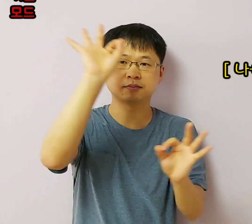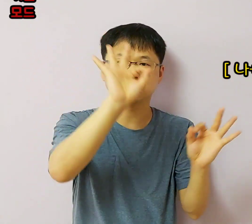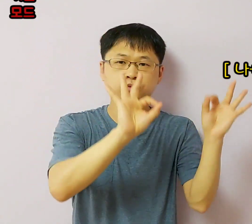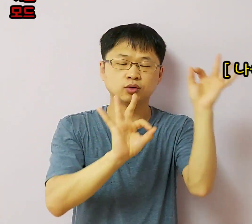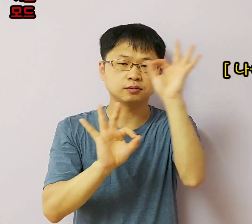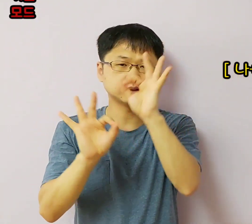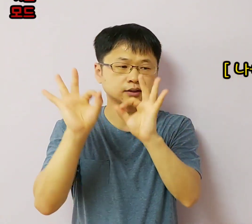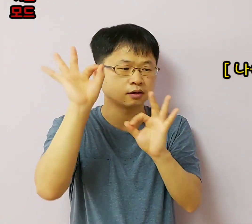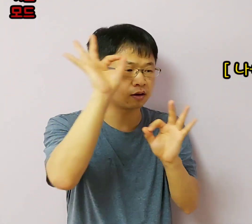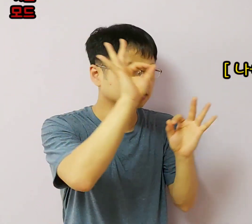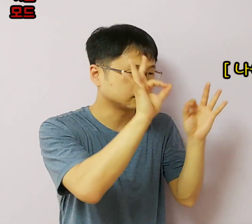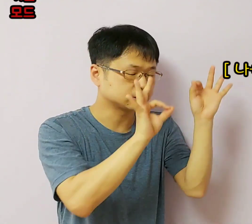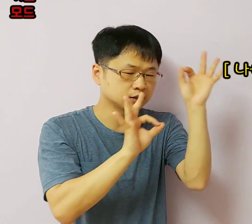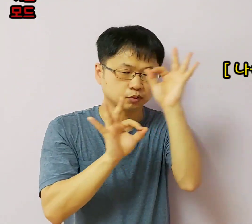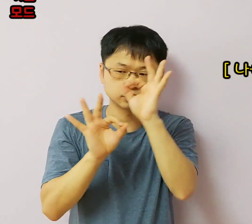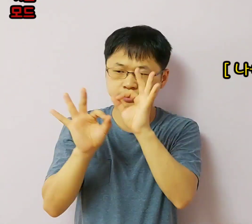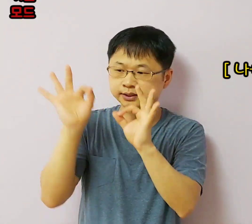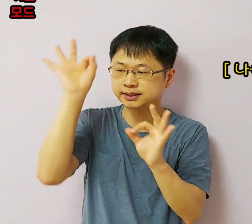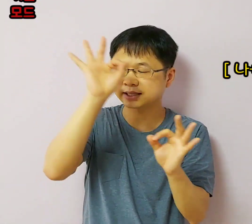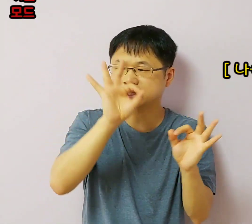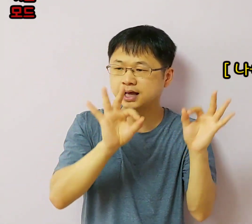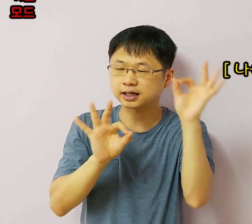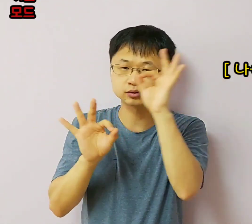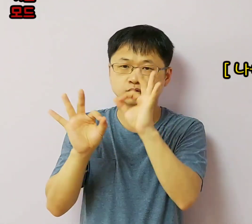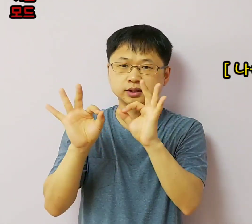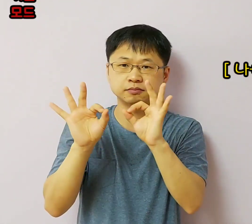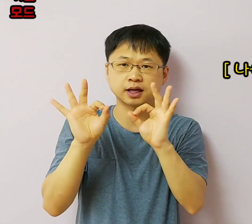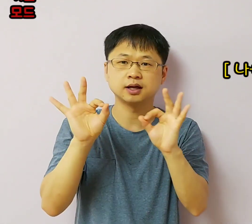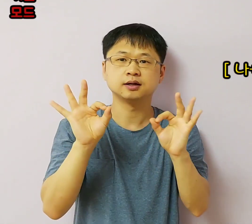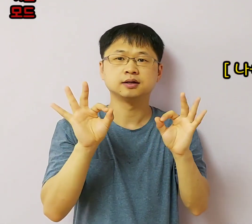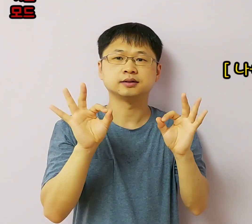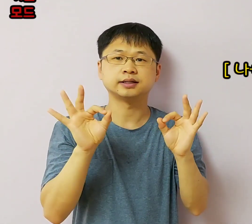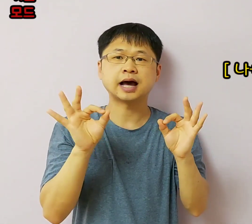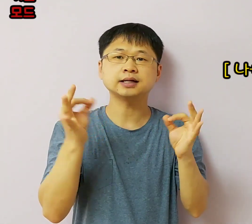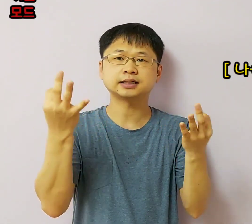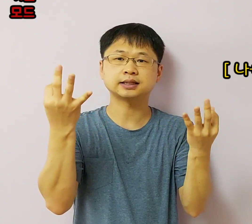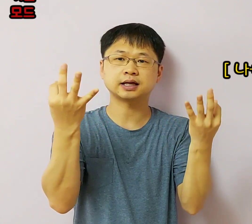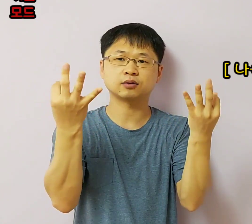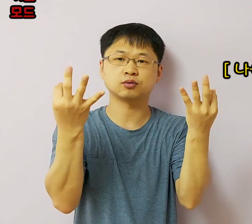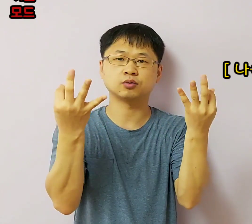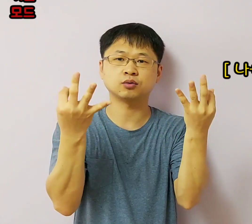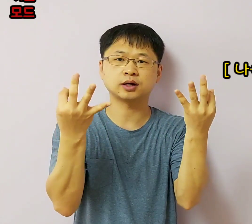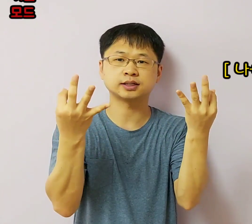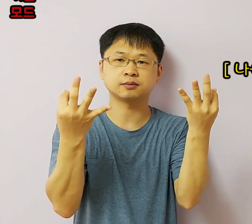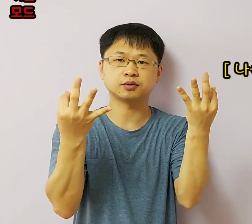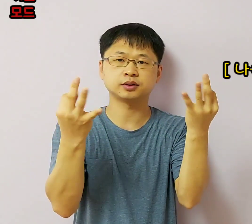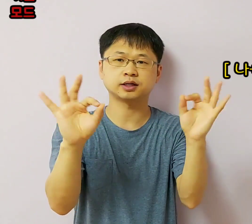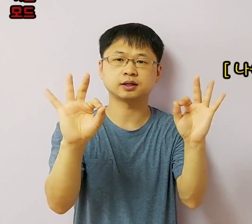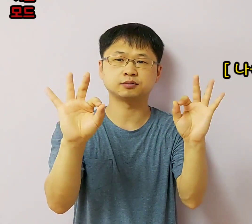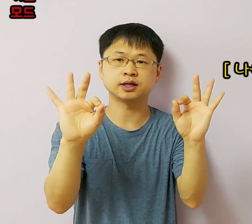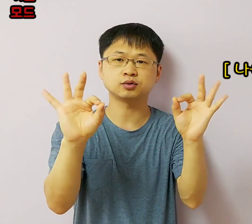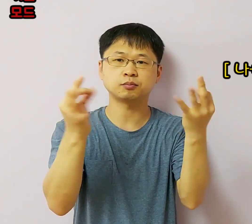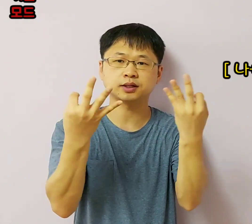뱅글뱅글 돌리면서 여기저기 보는 것은 찾다라는 수어가 됩니다. 근데 나를 찾다라고 가사에 표현됐기 때문에